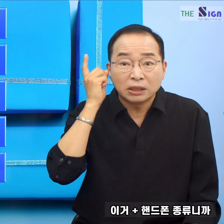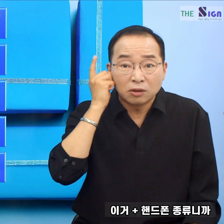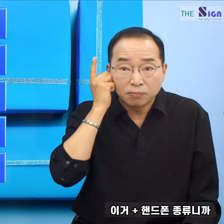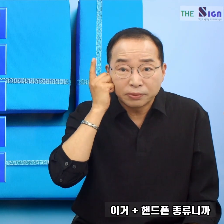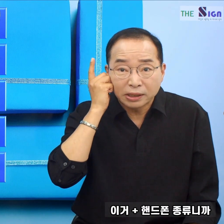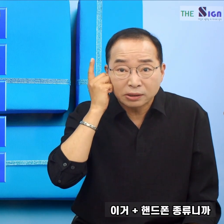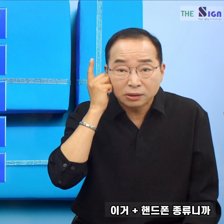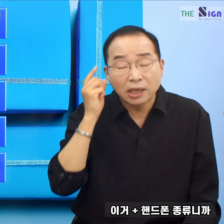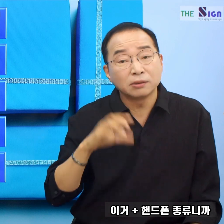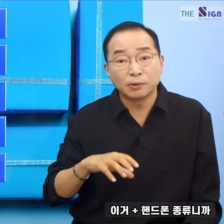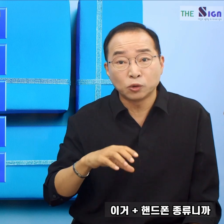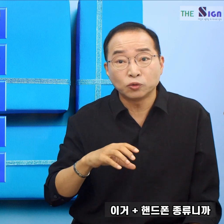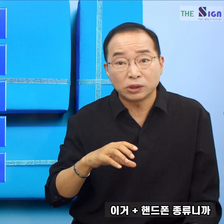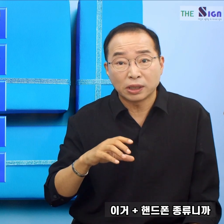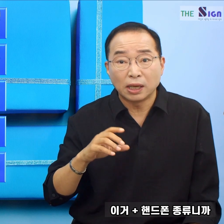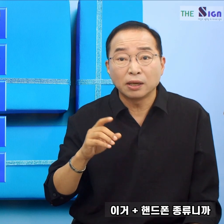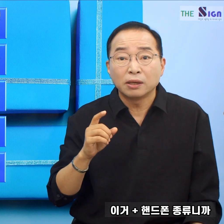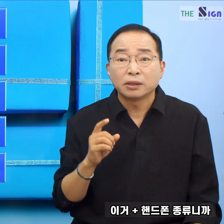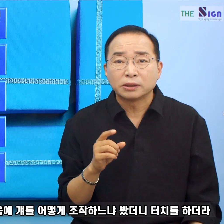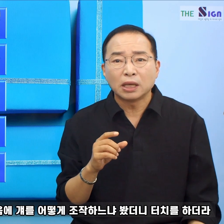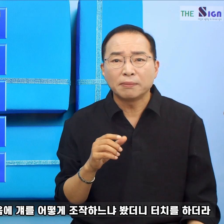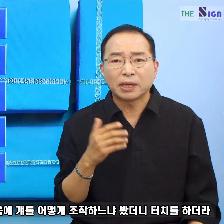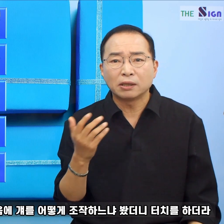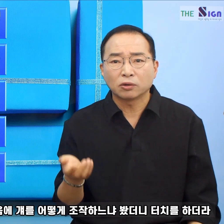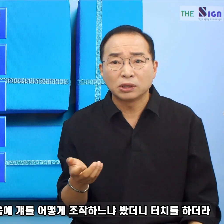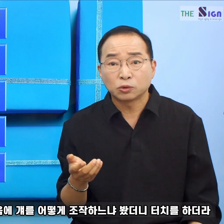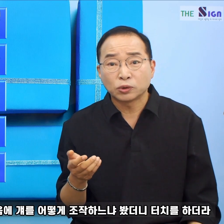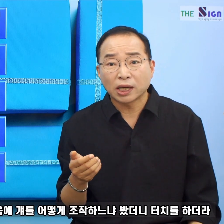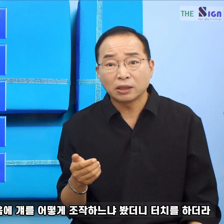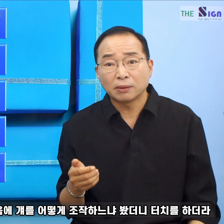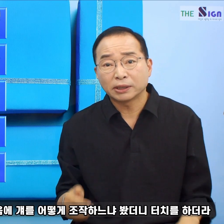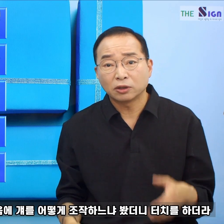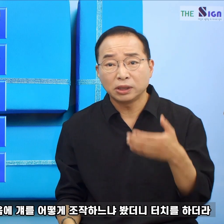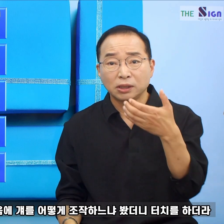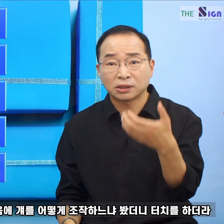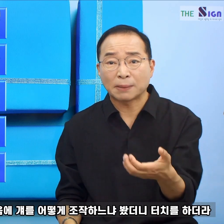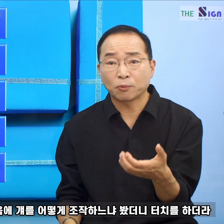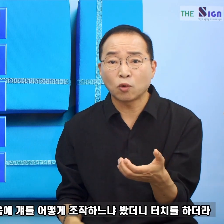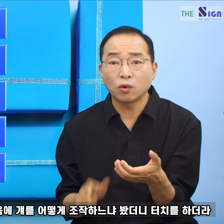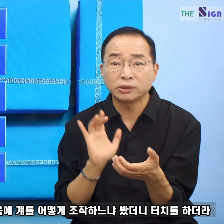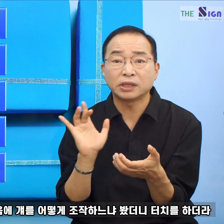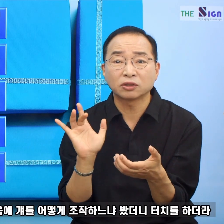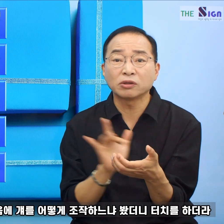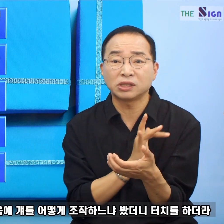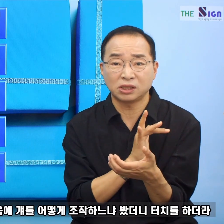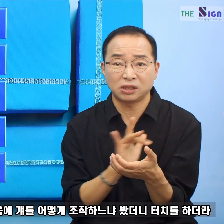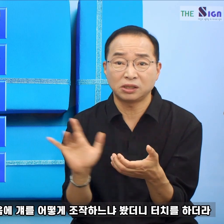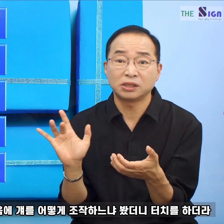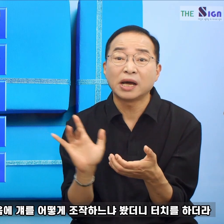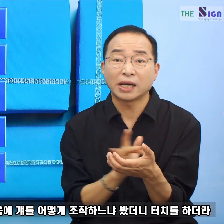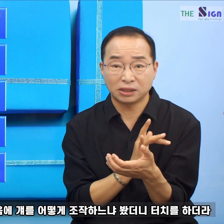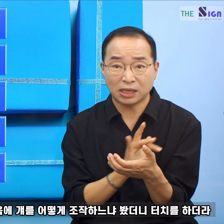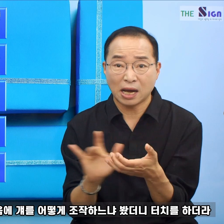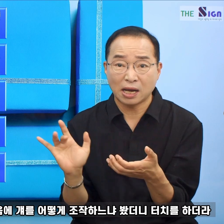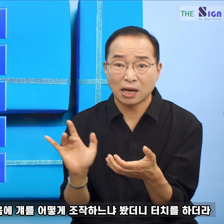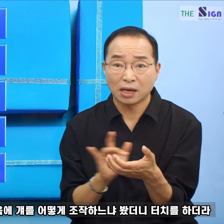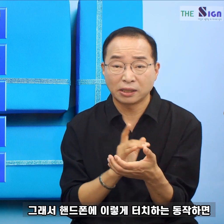이거 플러스 핸드폰 종류니까 그 다음에 걔를 어떻게 조작하느냐 봤더니 잡고 이제 터치를 하더라.